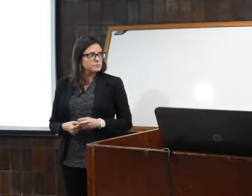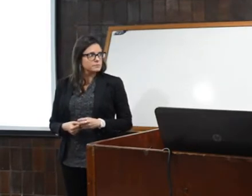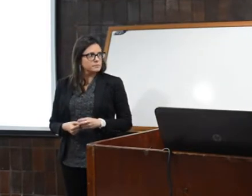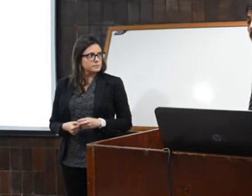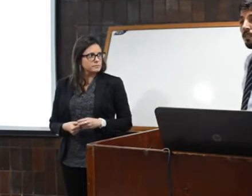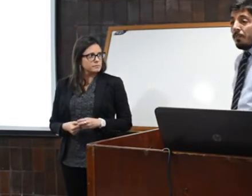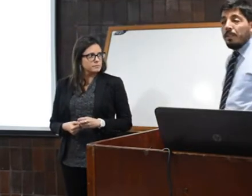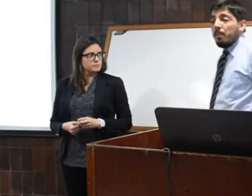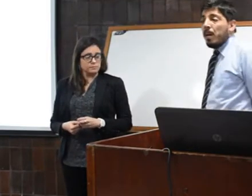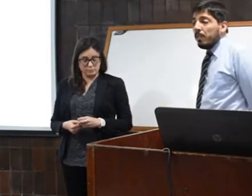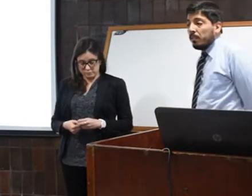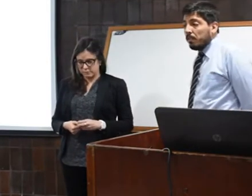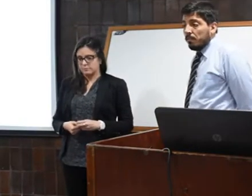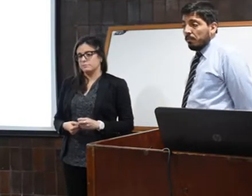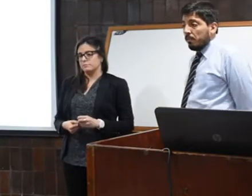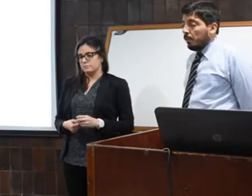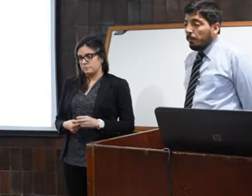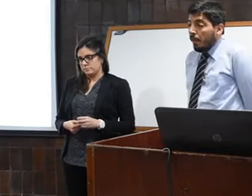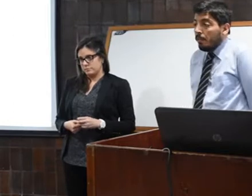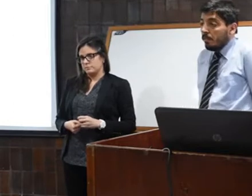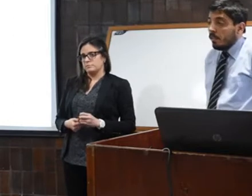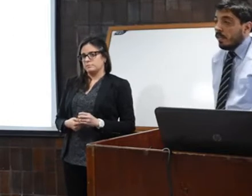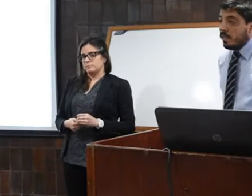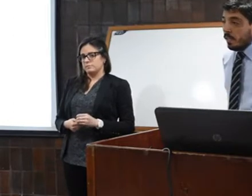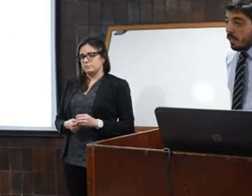debemos ser totalmente válidos